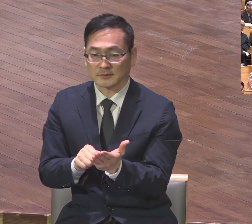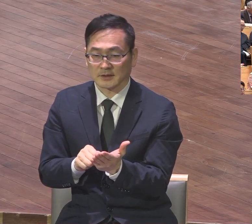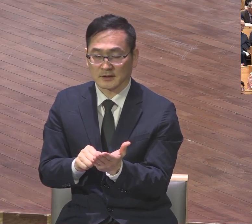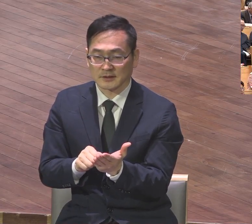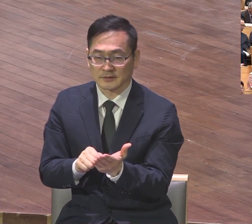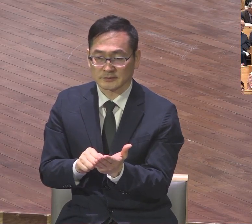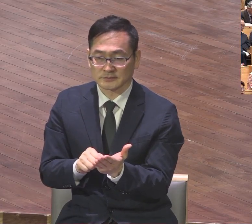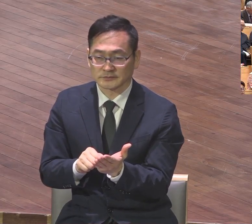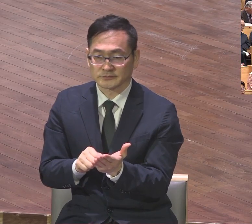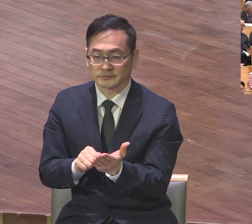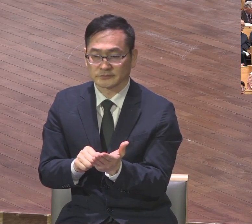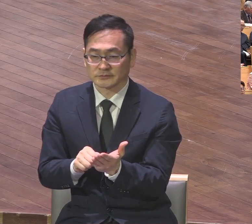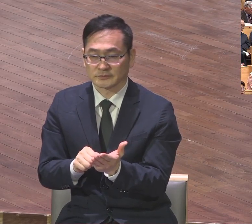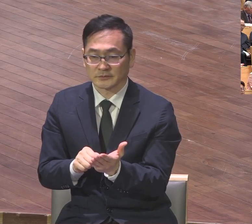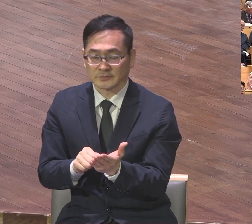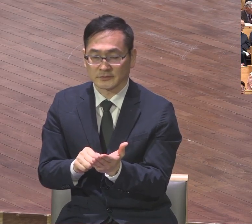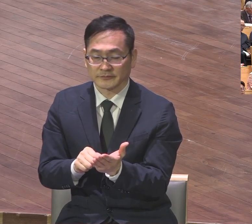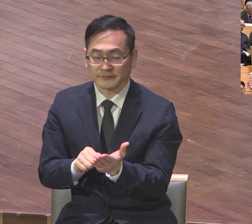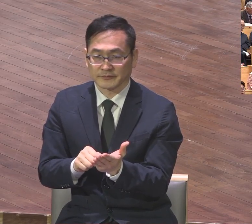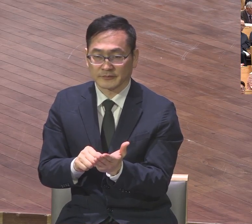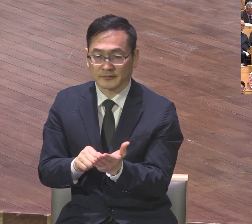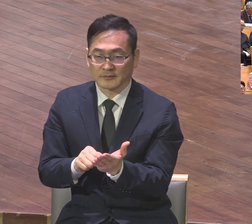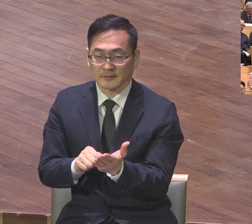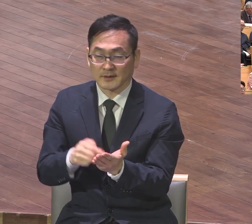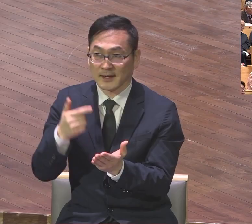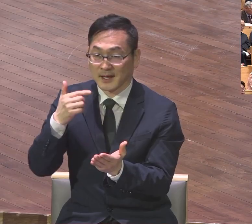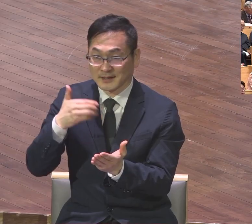없느니라. 성경 말씀이에요.